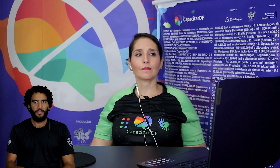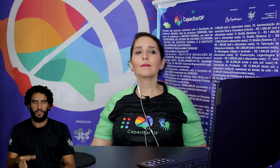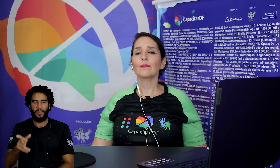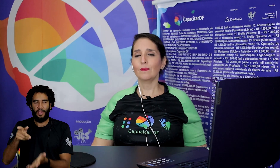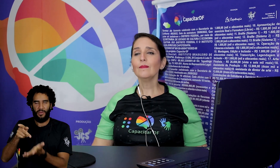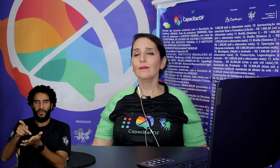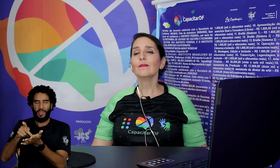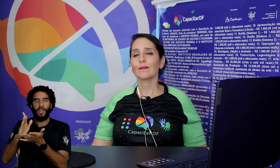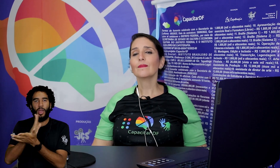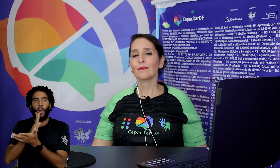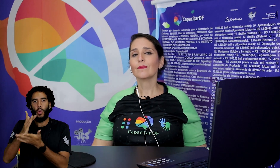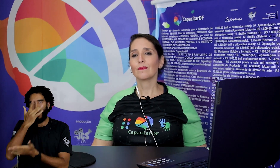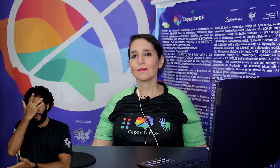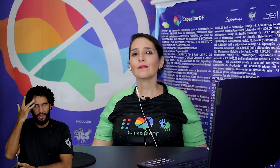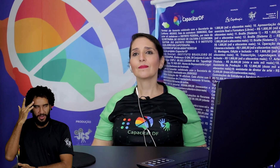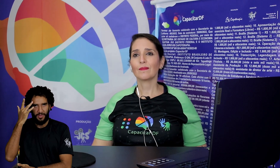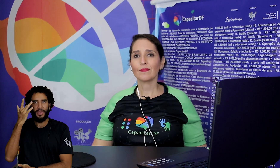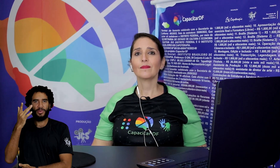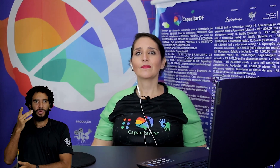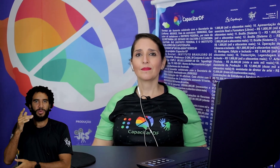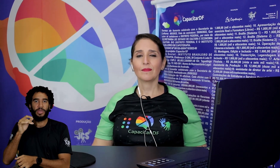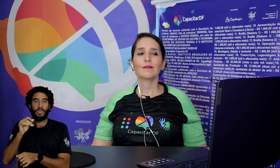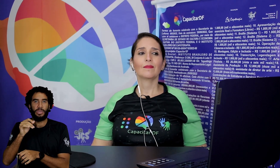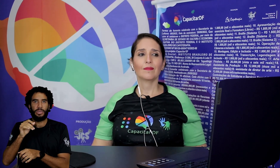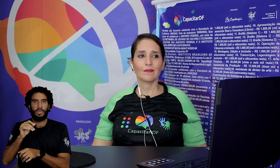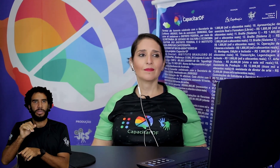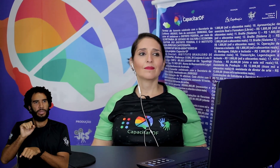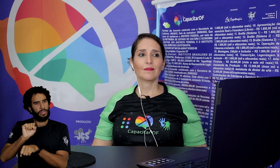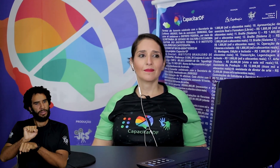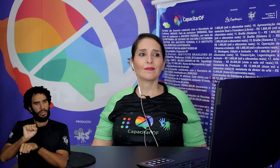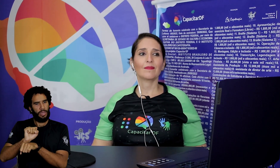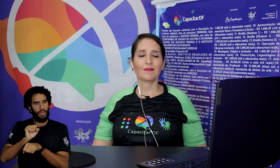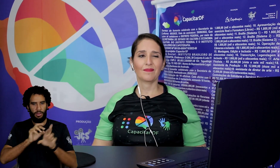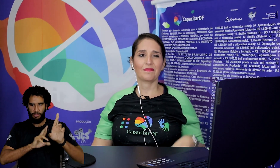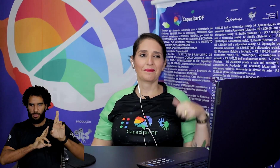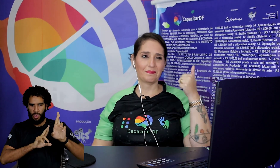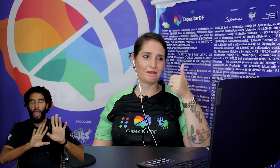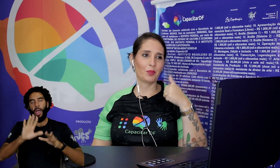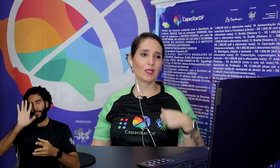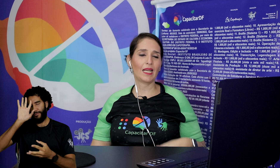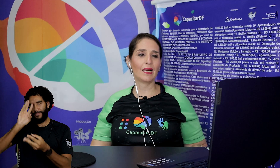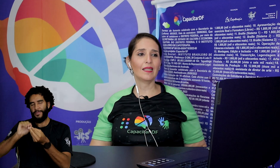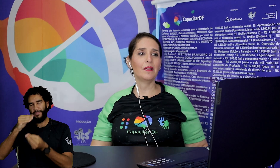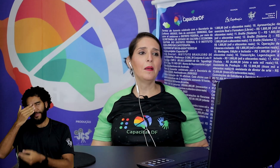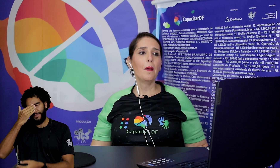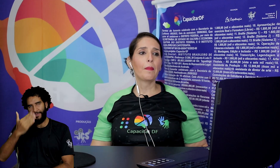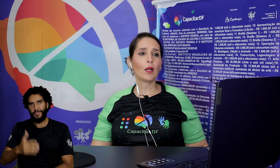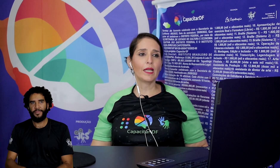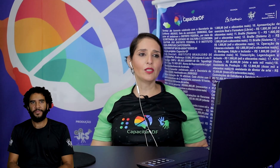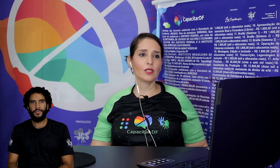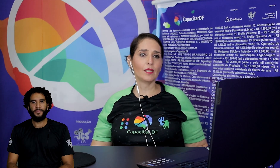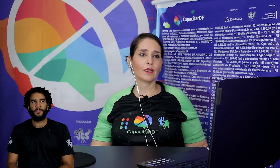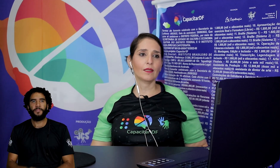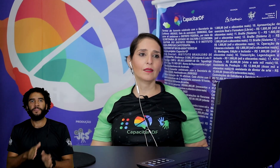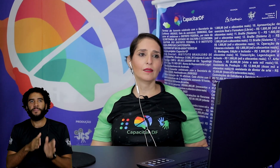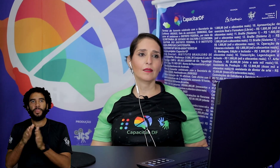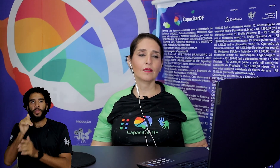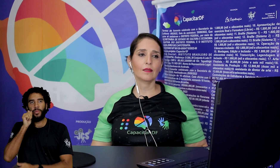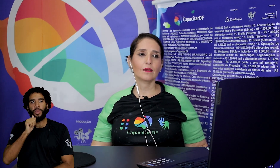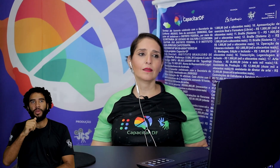também fazendo, né, esperança assim bem rápido, e eu ficava em dúvida, né? Agora eu entendi. Obrigada. Por nada. Paula